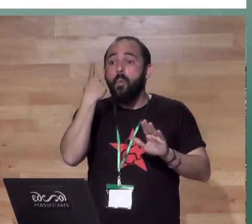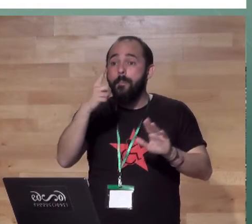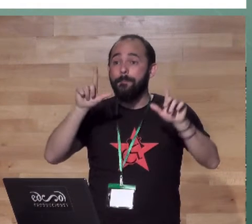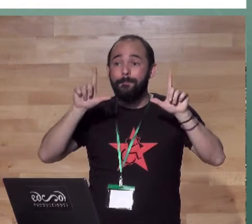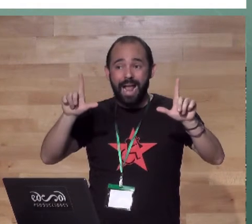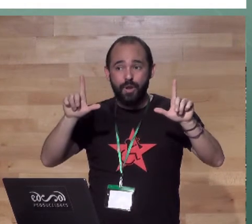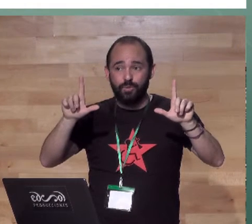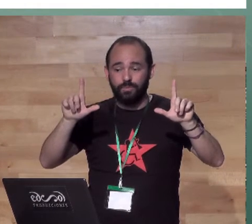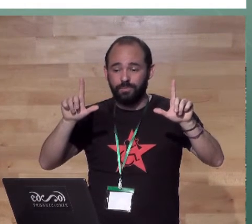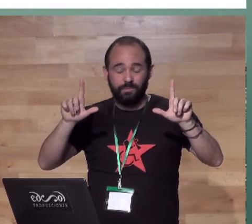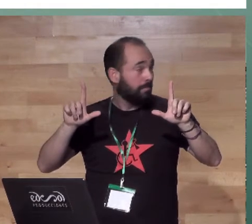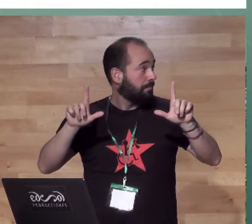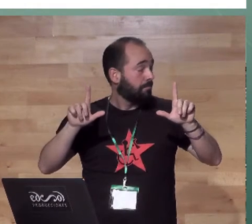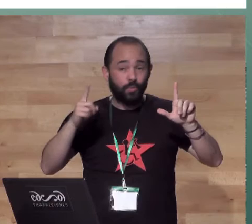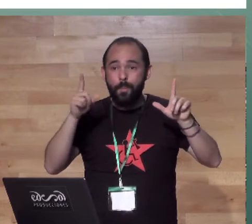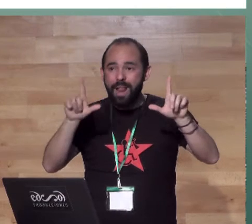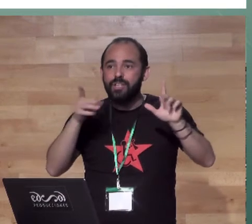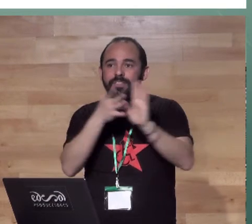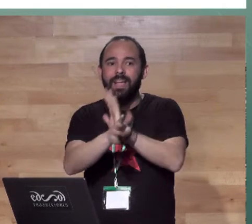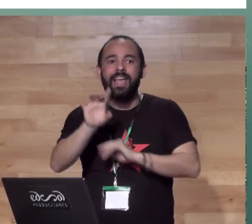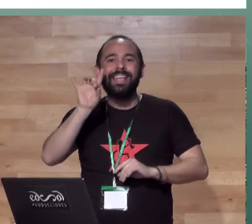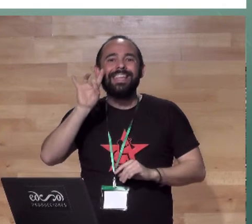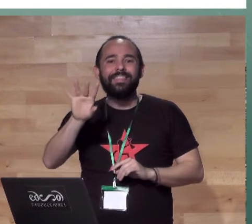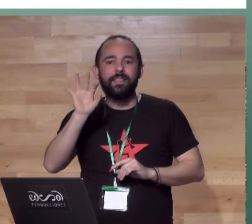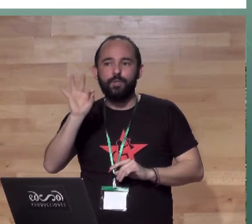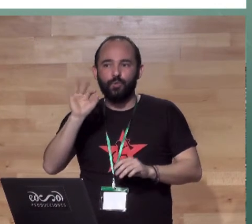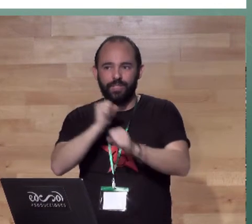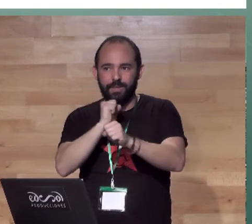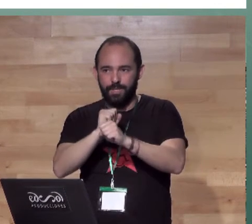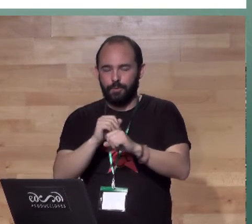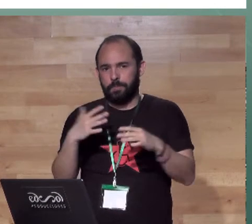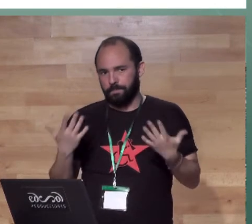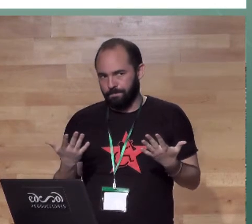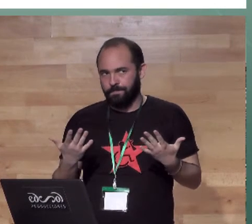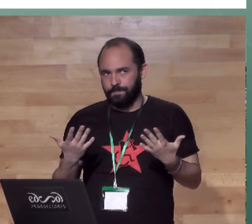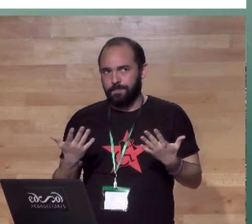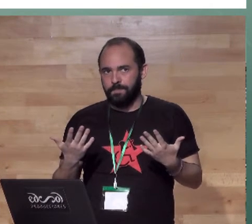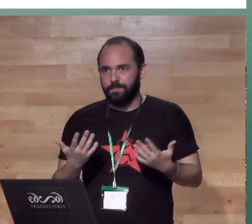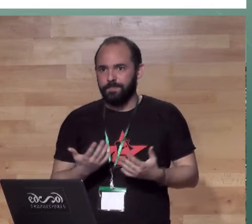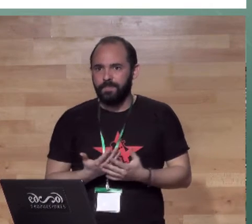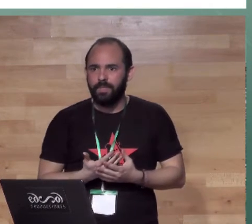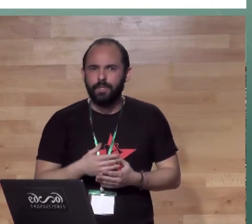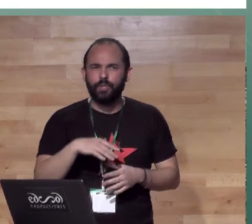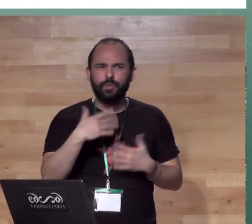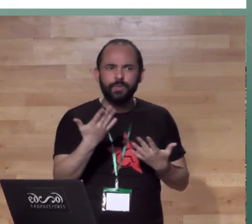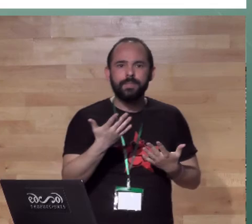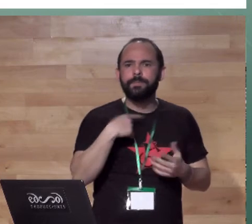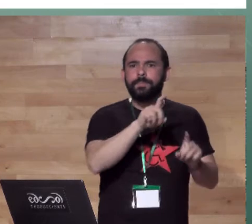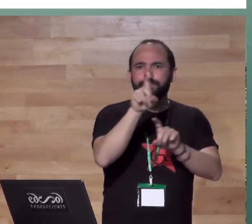Normalmente, las normas generales dicen que un plano implica 15 minutos de